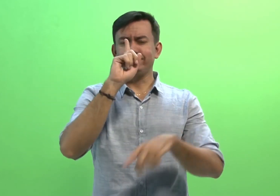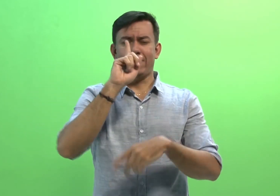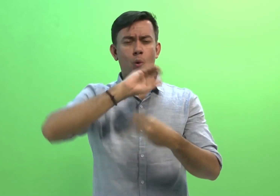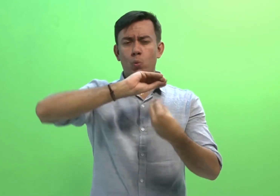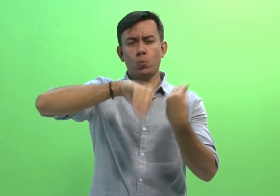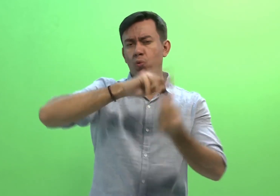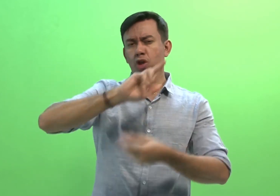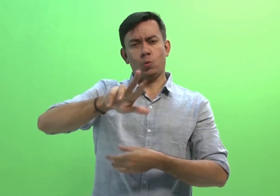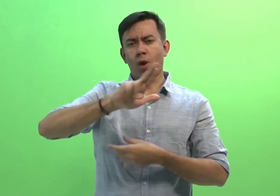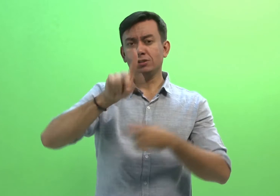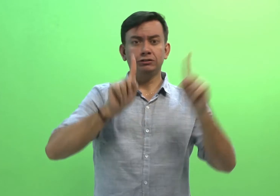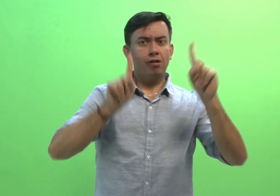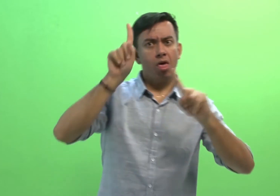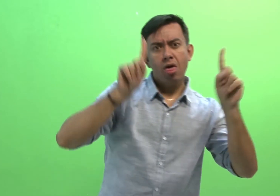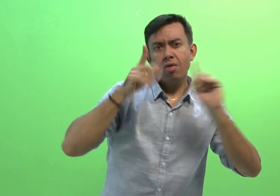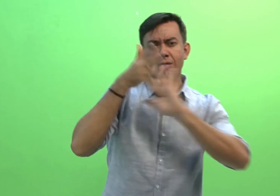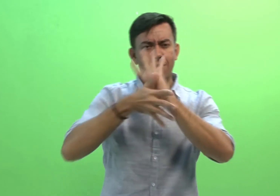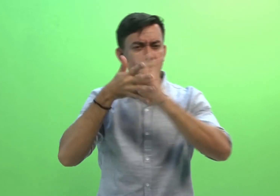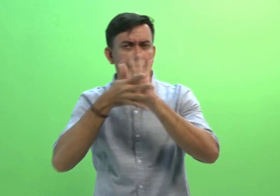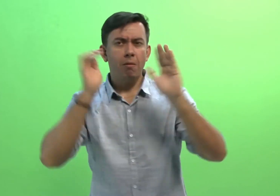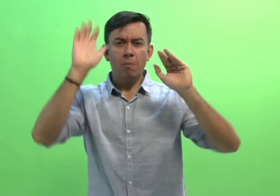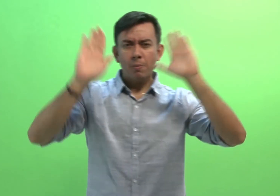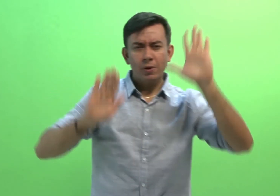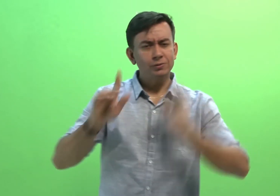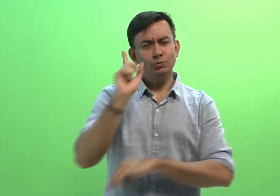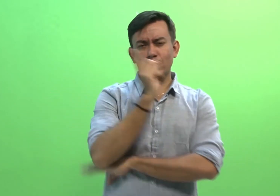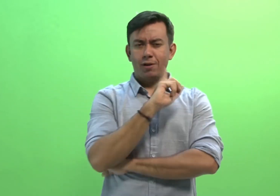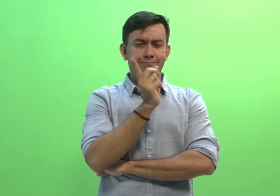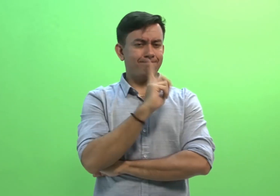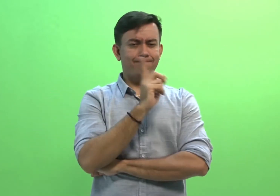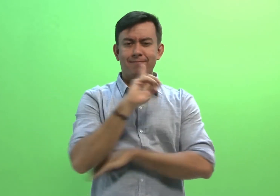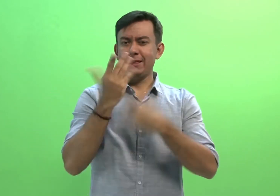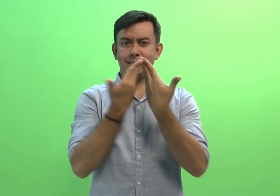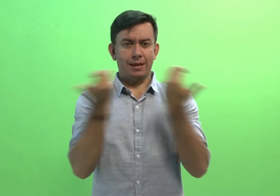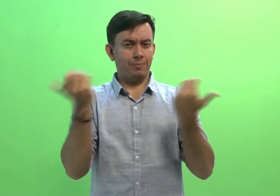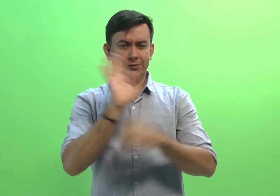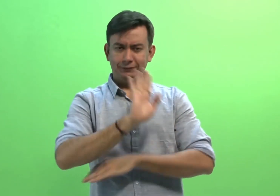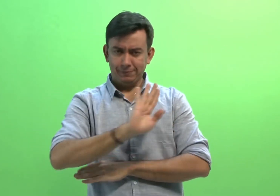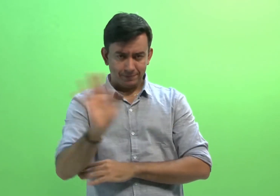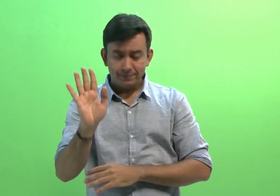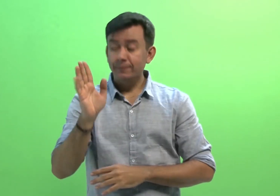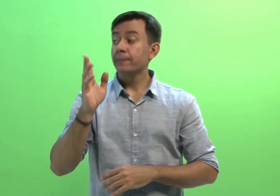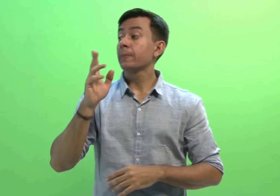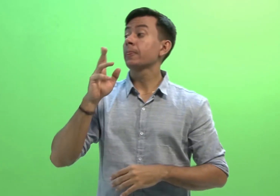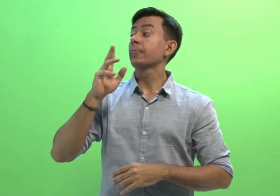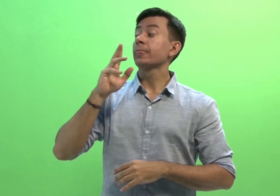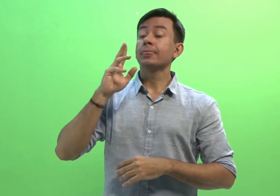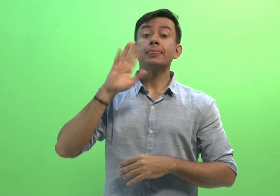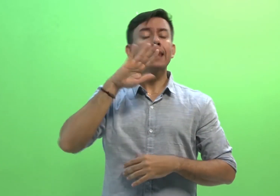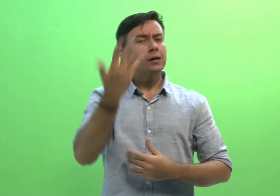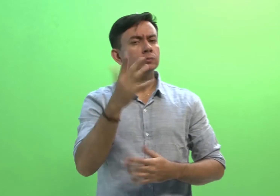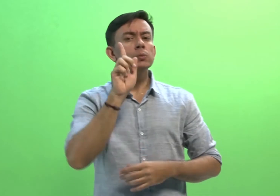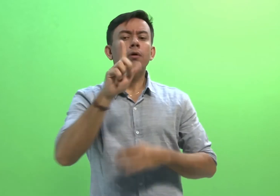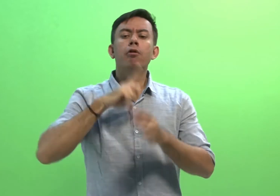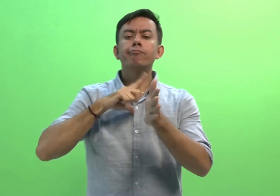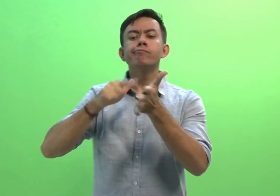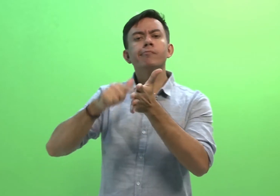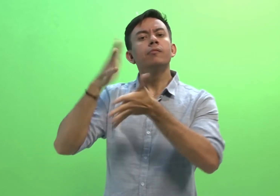verdade. Não é uma mistura de pantomima, mímica, gestos, não é. Nada a ver, totalmente independente.